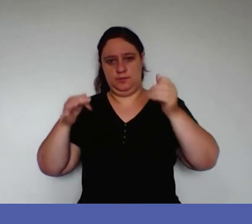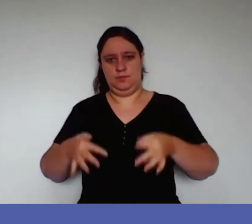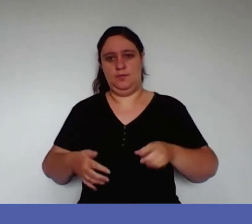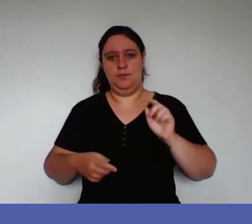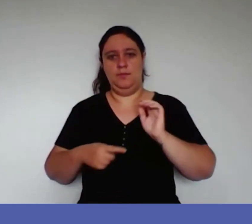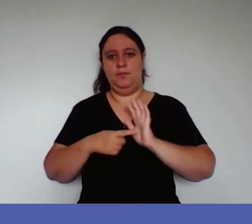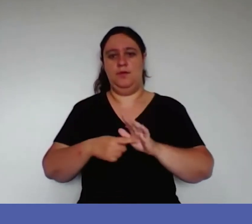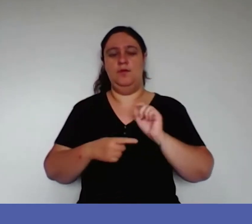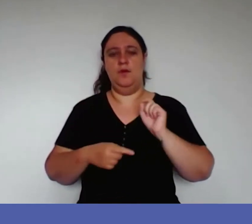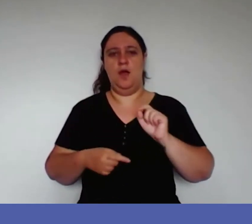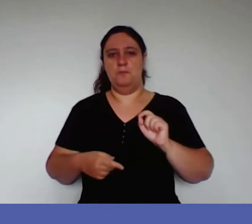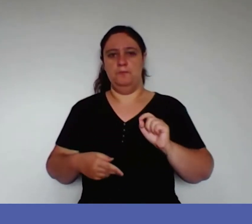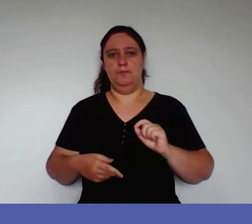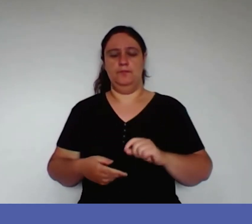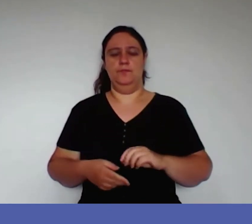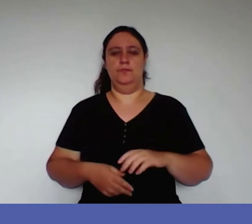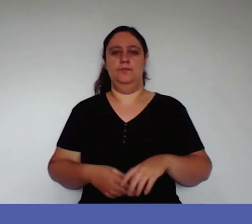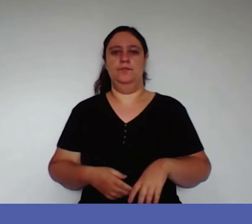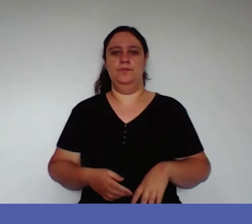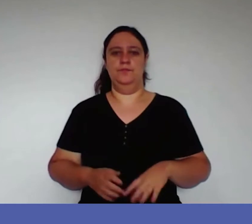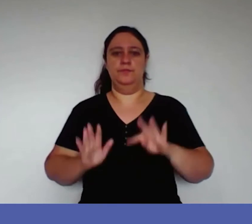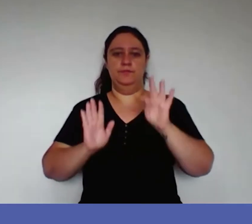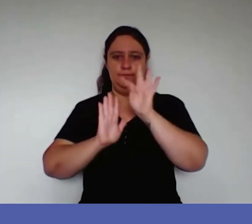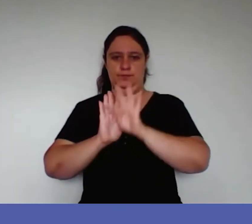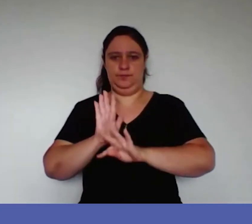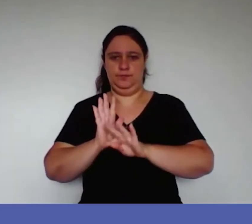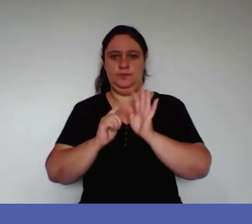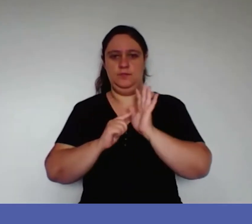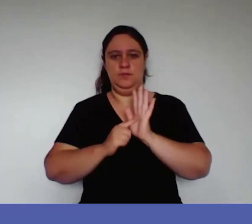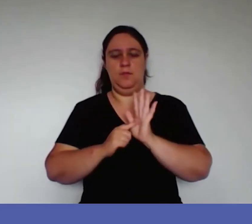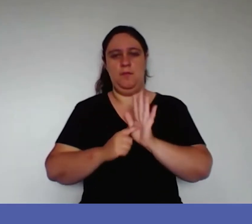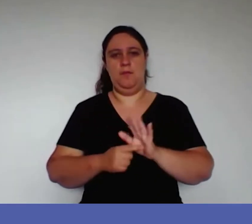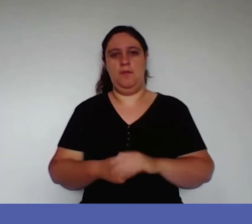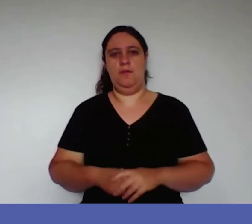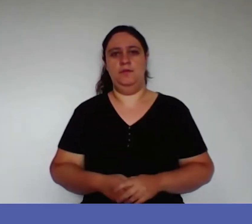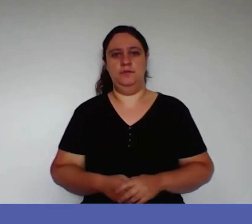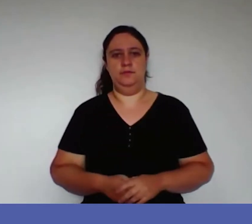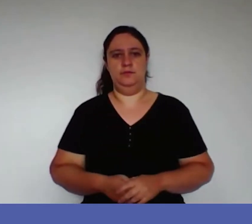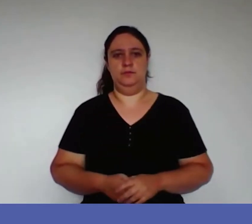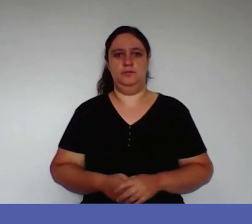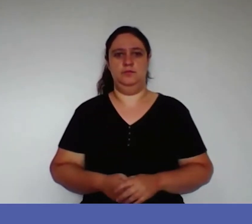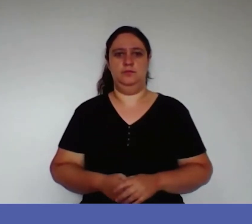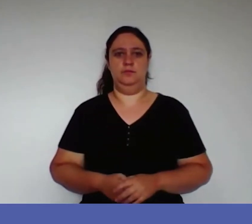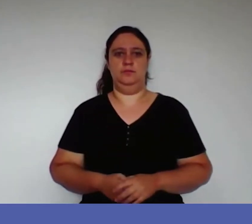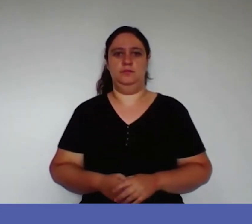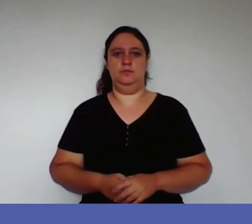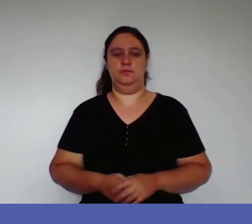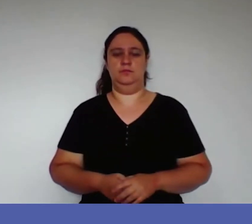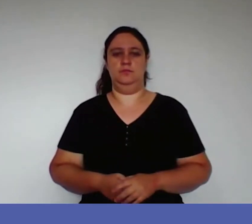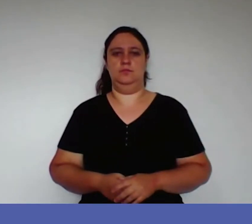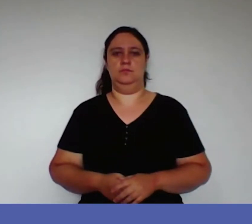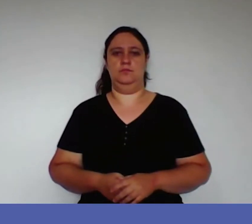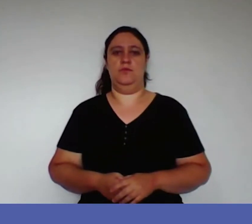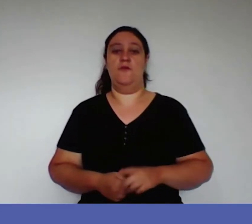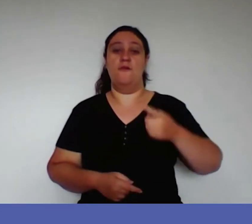o texto diz assim: e depois, não é encruzilhada, King James atualizado, e depois as esquinas das